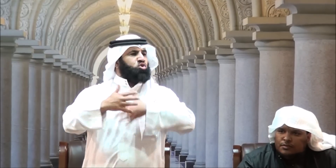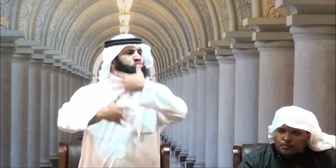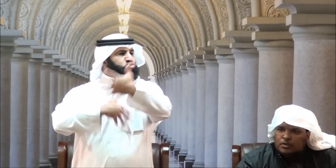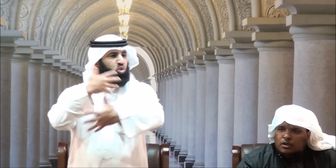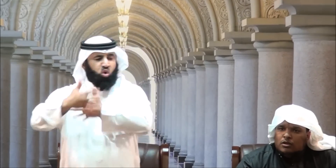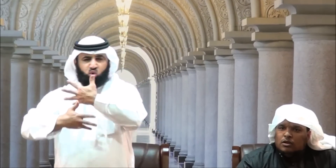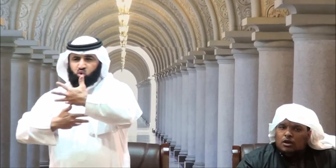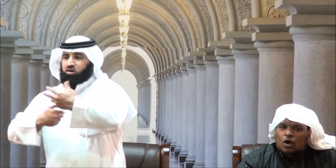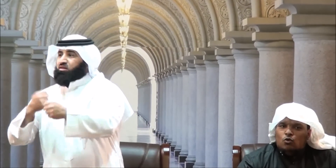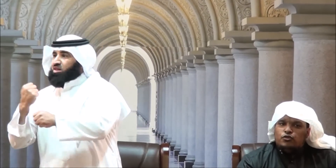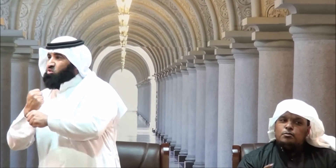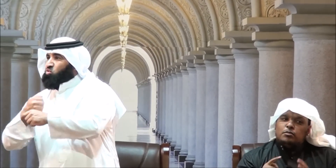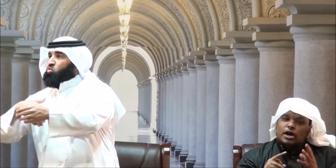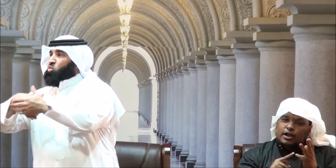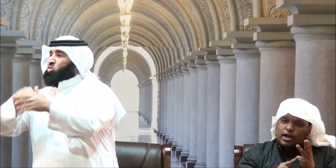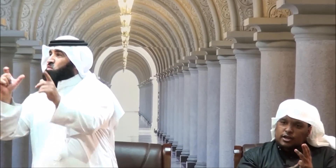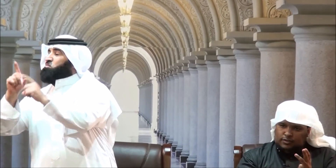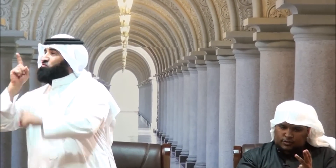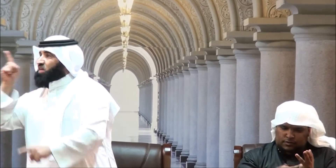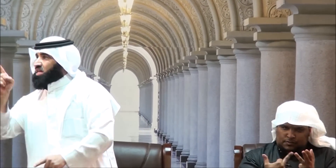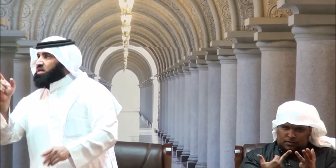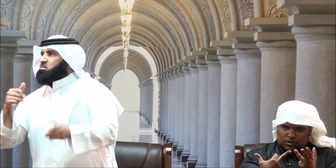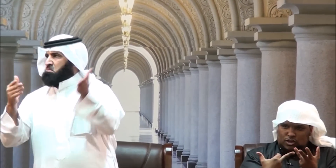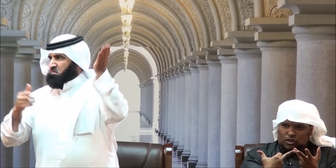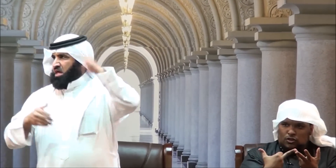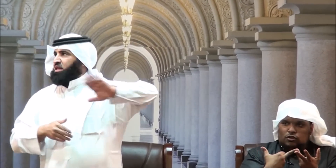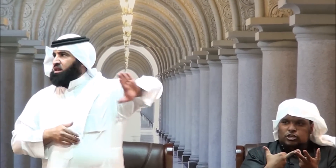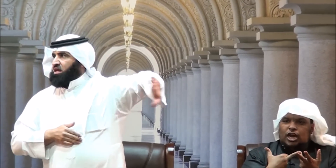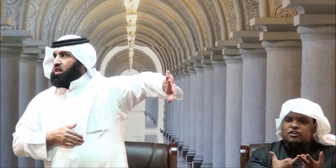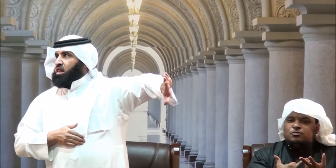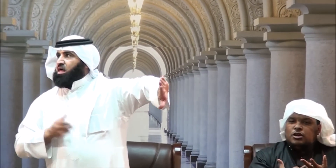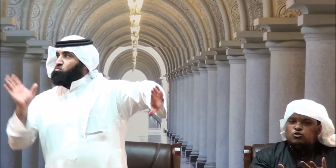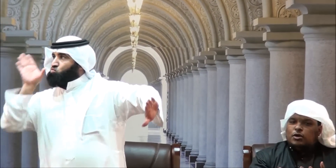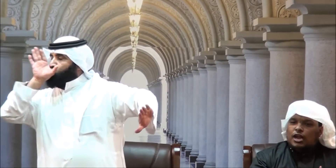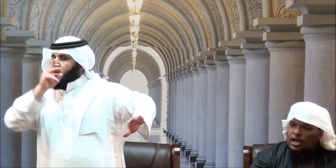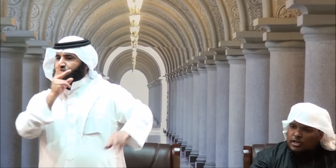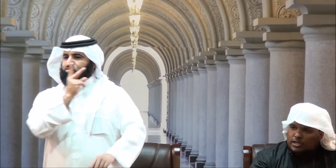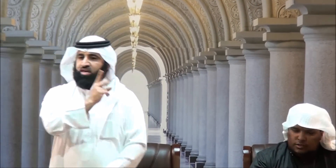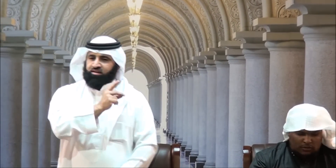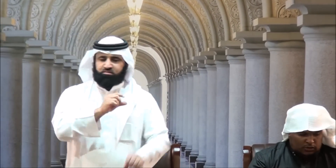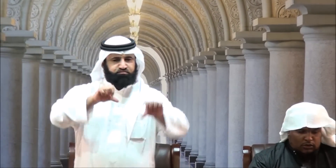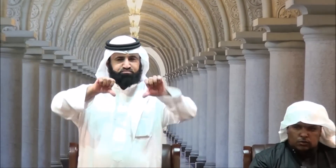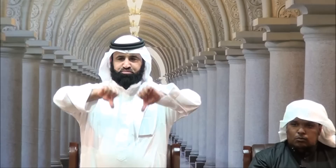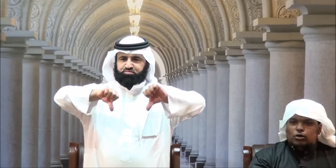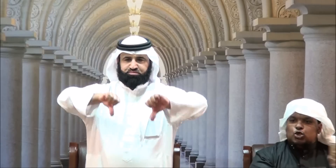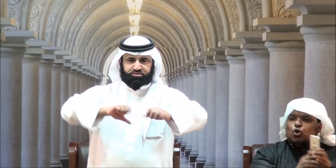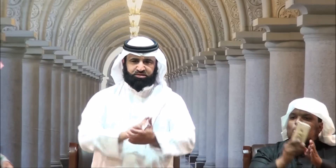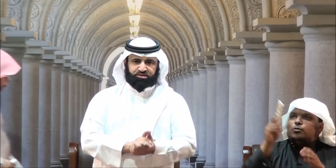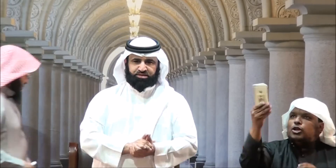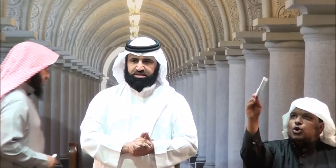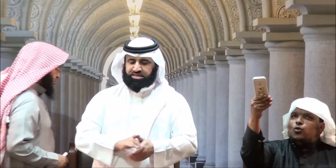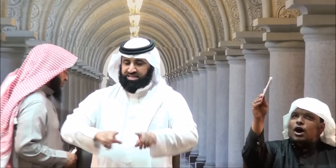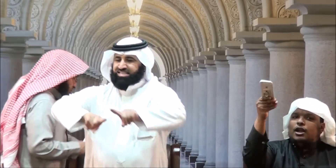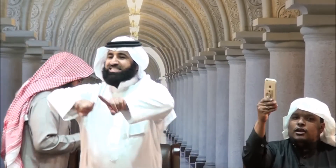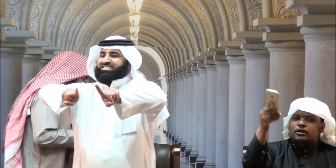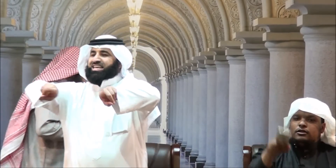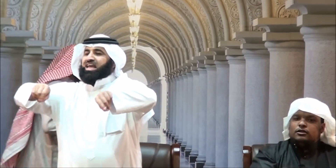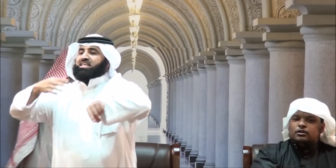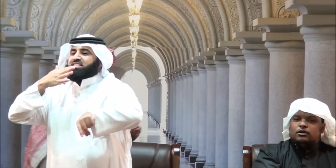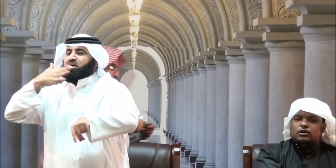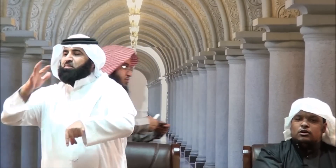صليت، او في مباراه جالس مع زملائك مشغول